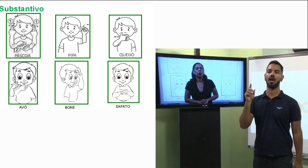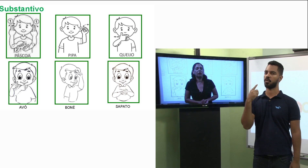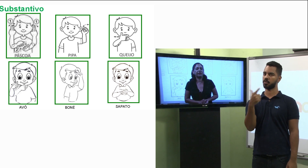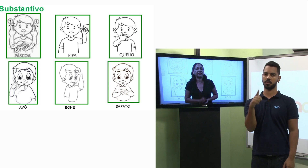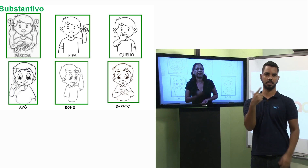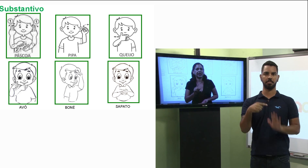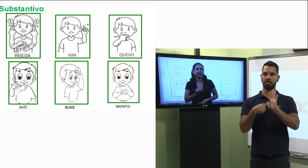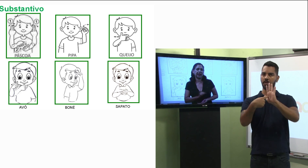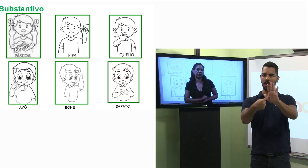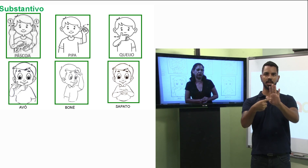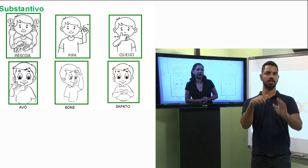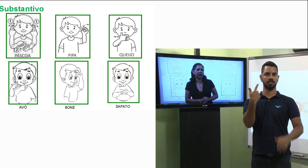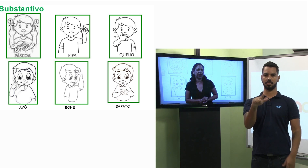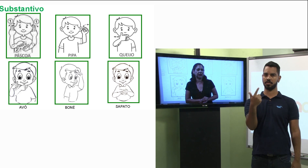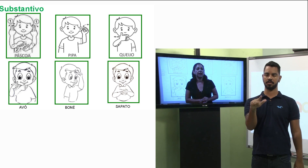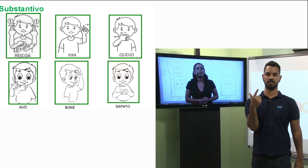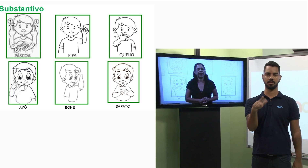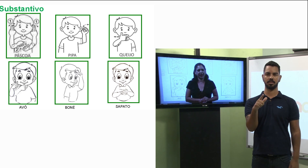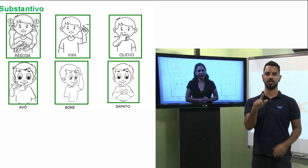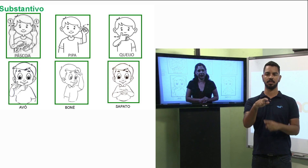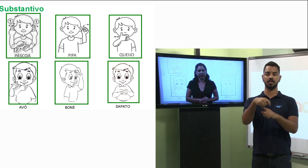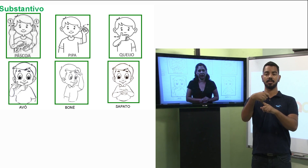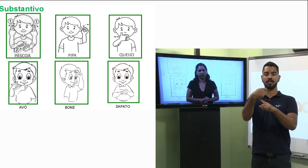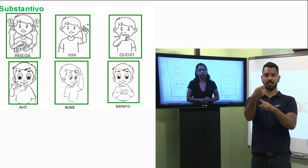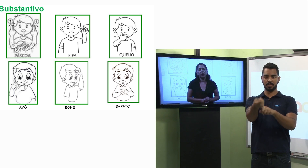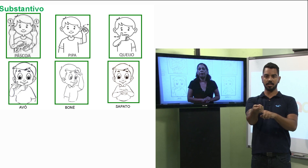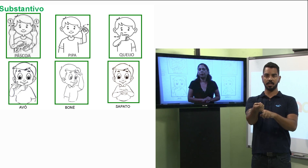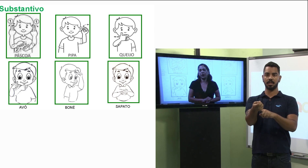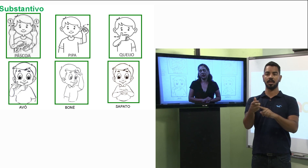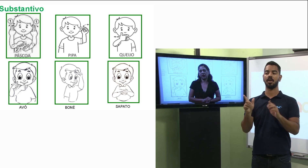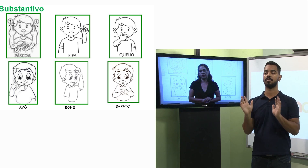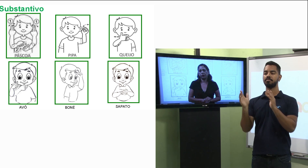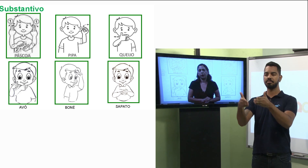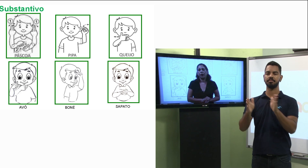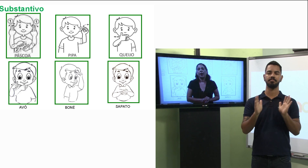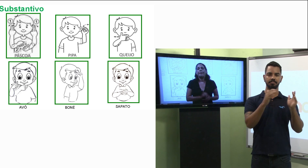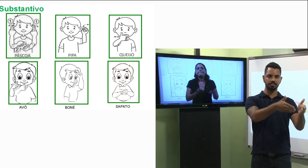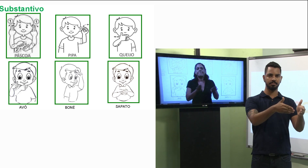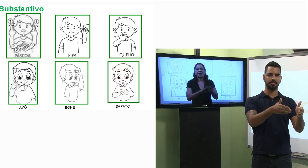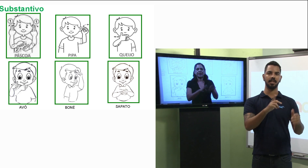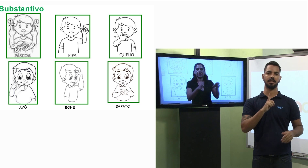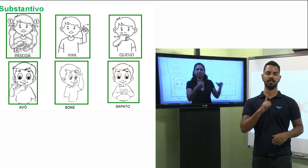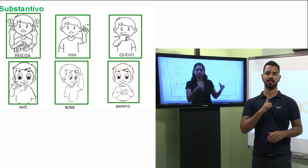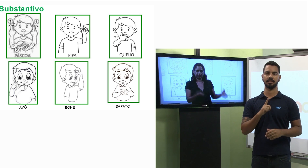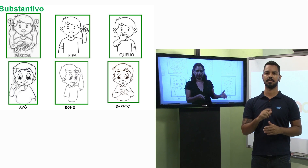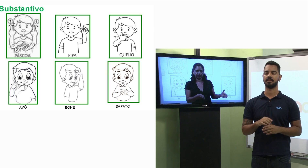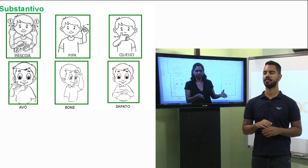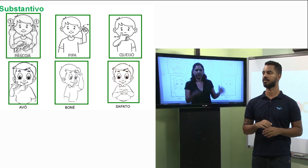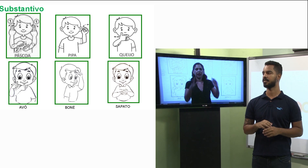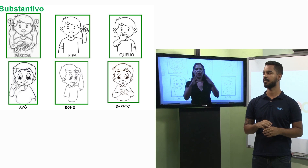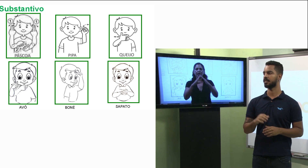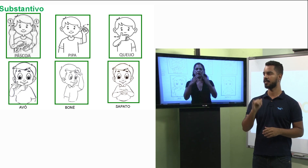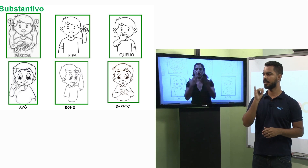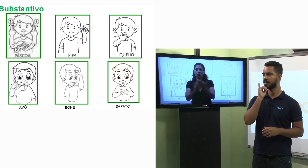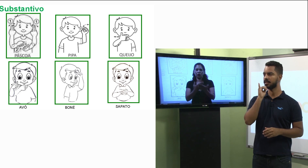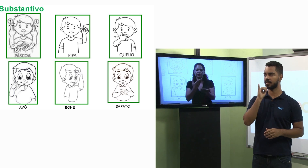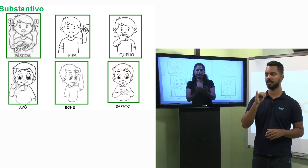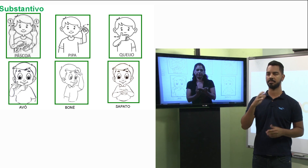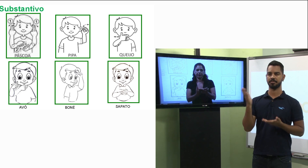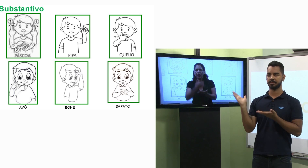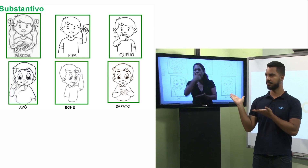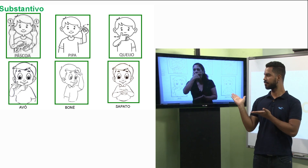sinais, uma vez que há sinais diferentes para cada sexo. Por exemplo, mesa,